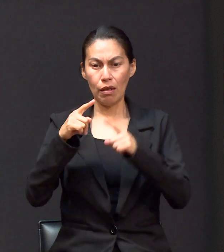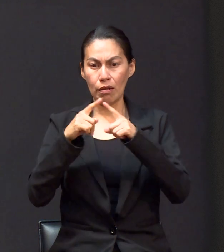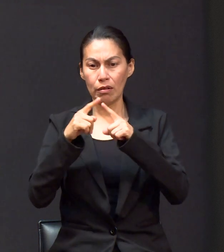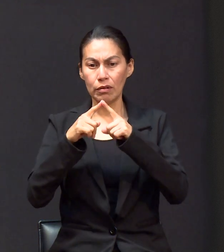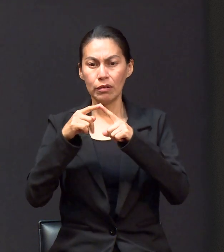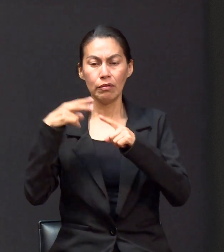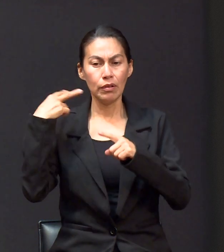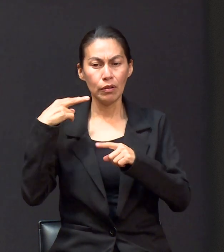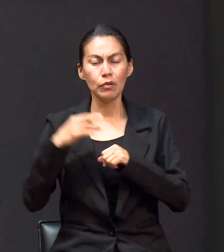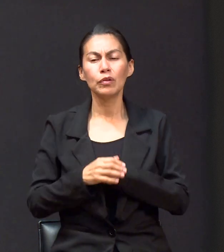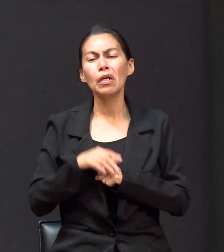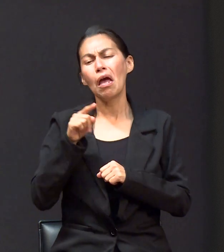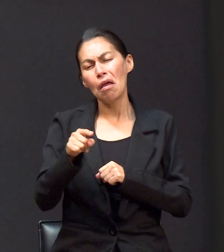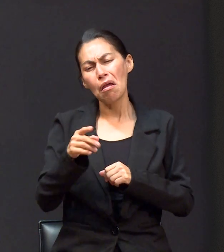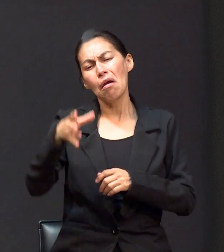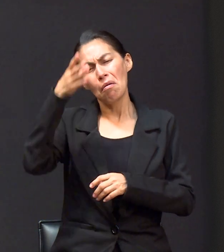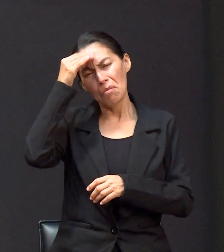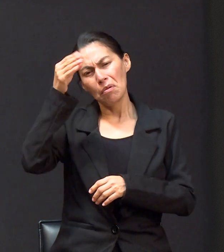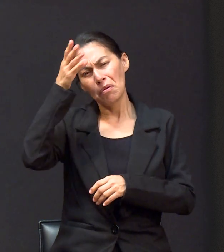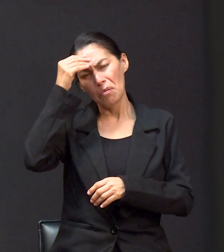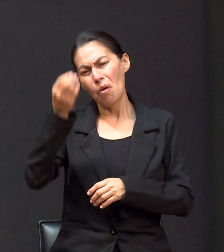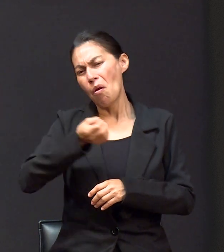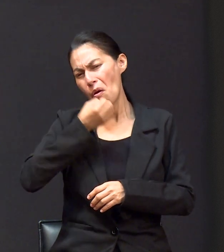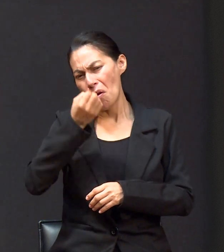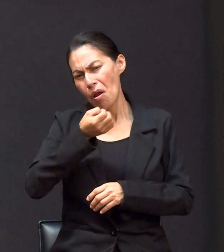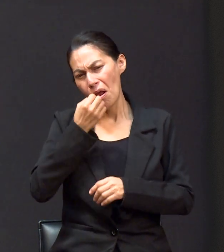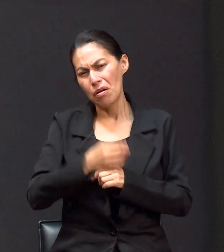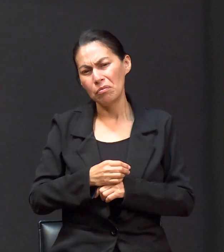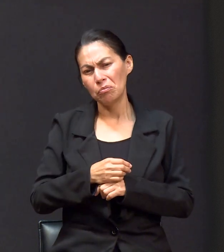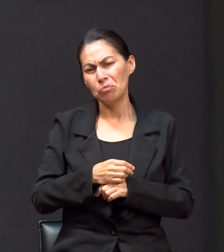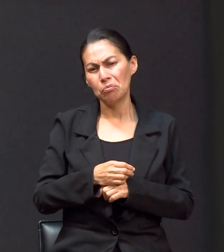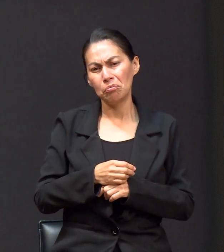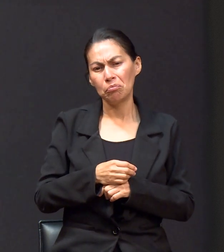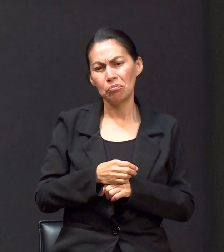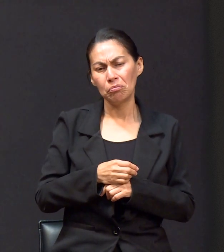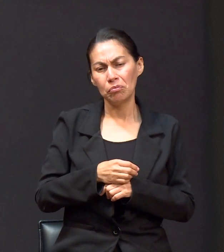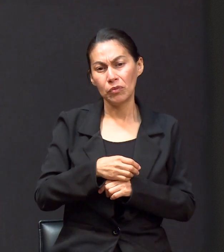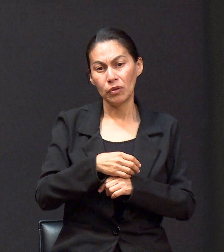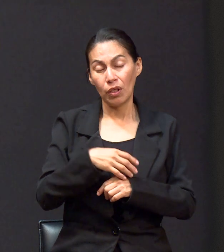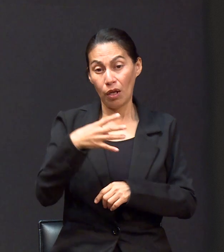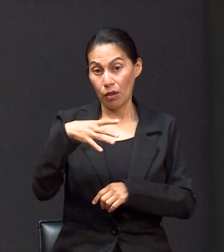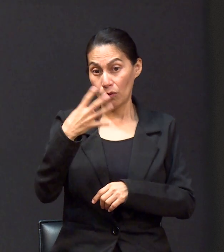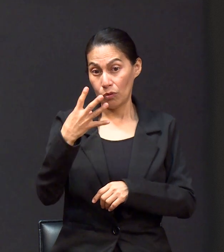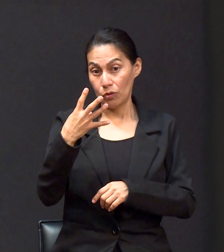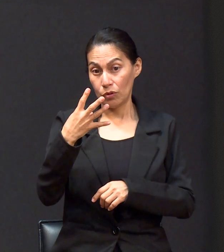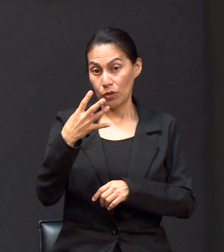Y ahí nos enseñaron a orar. A todos éramos